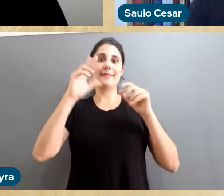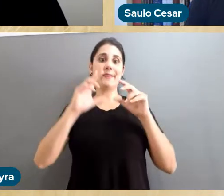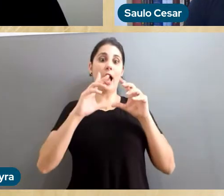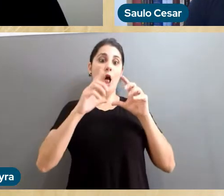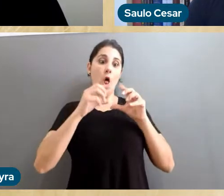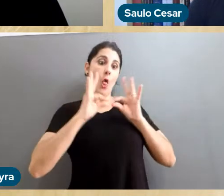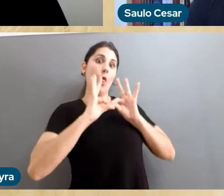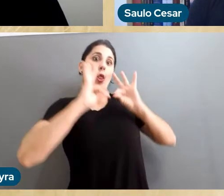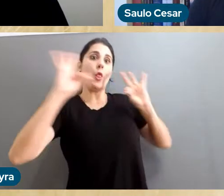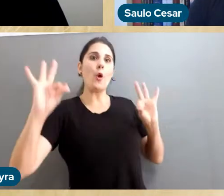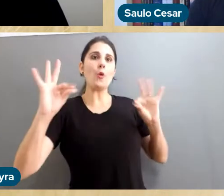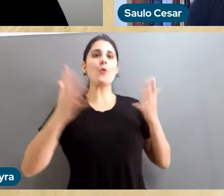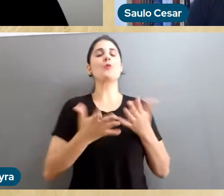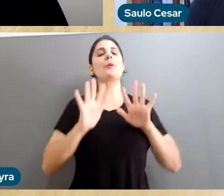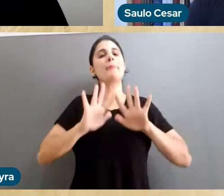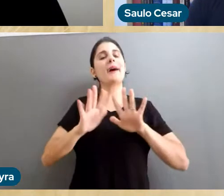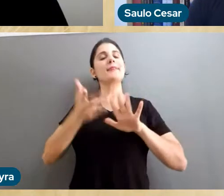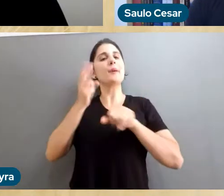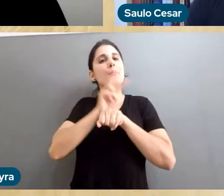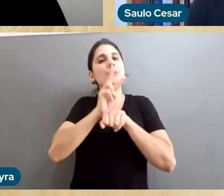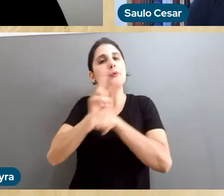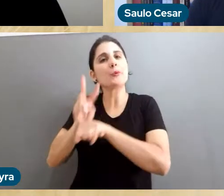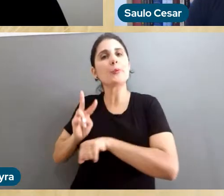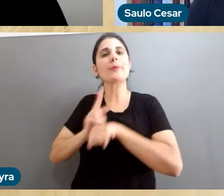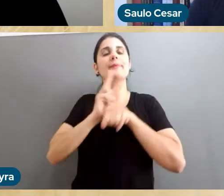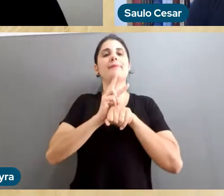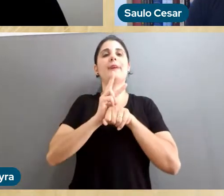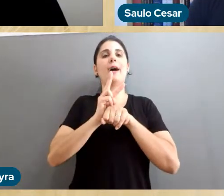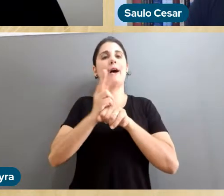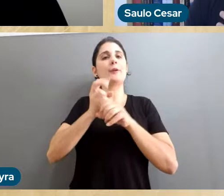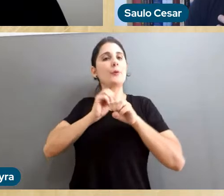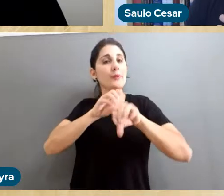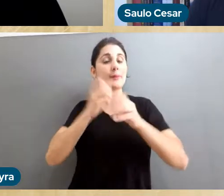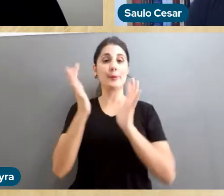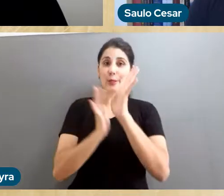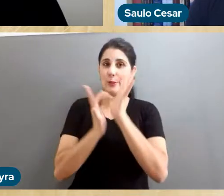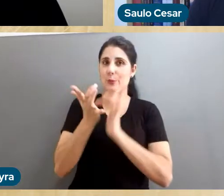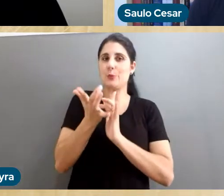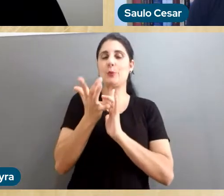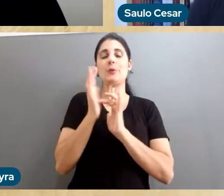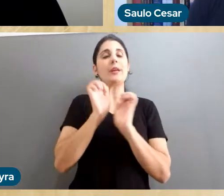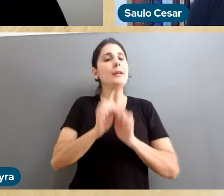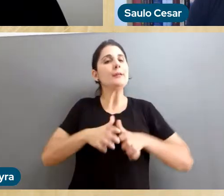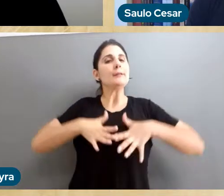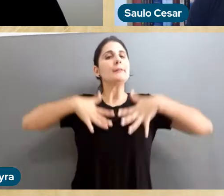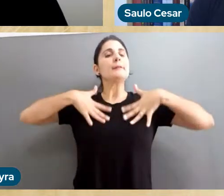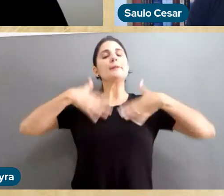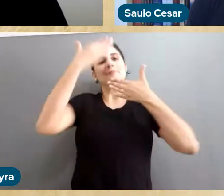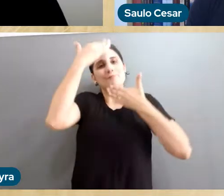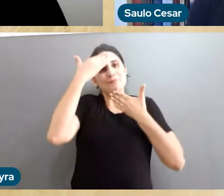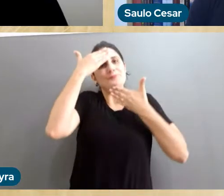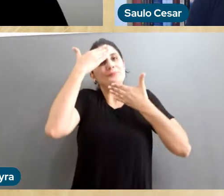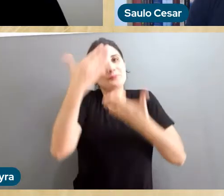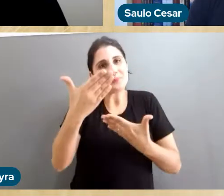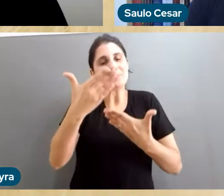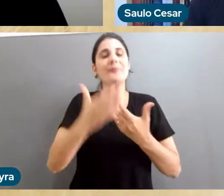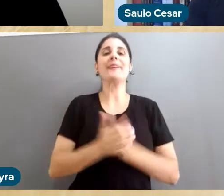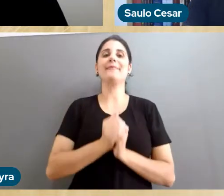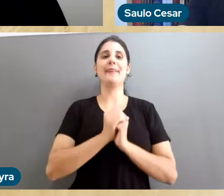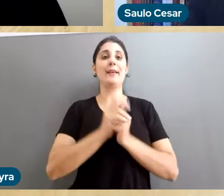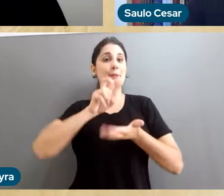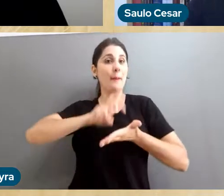pelo zelo, pelo carinho com a doutrina espírita e com o Evangelho de Jesus. E eu me sinto honrado e agradecido por, nessa manhã,